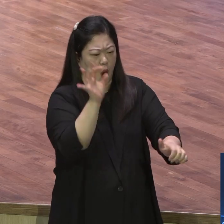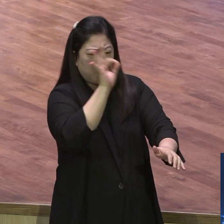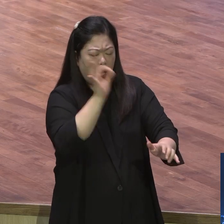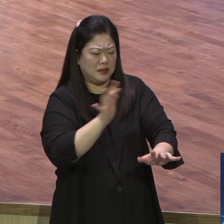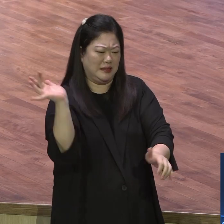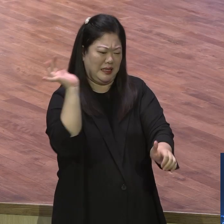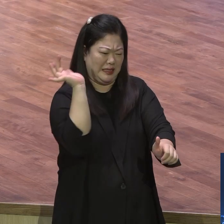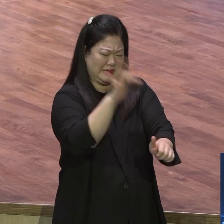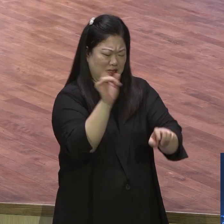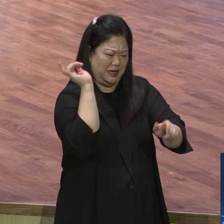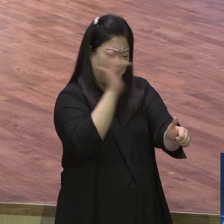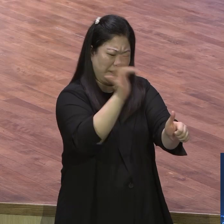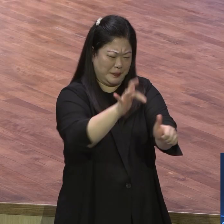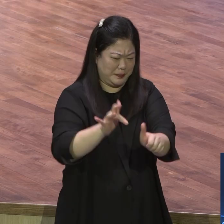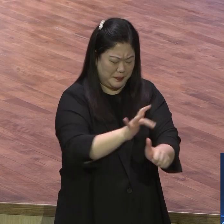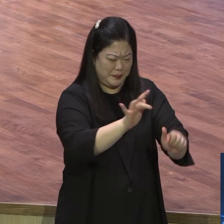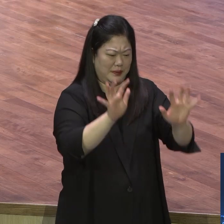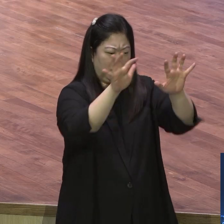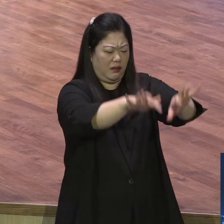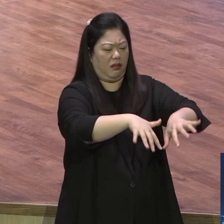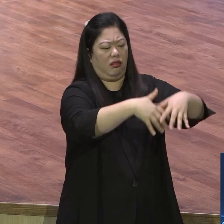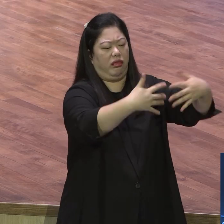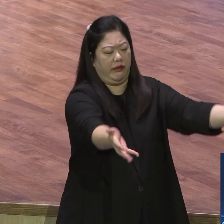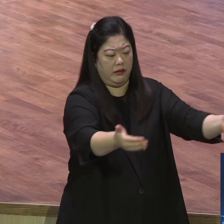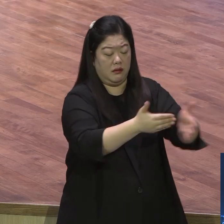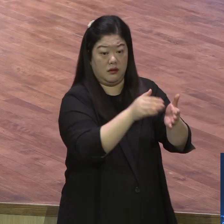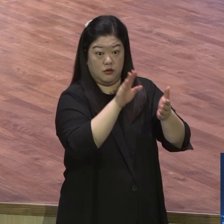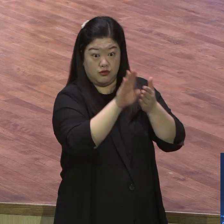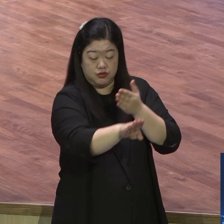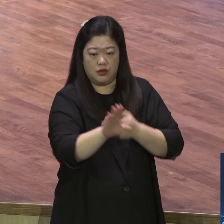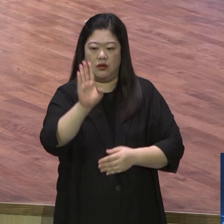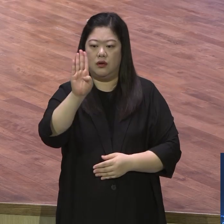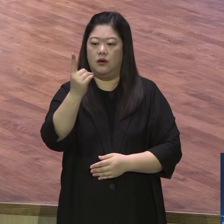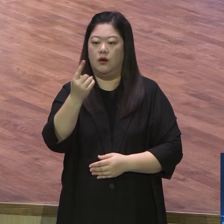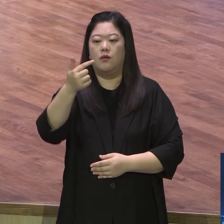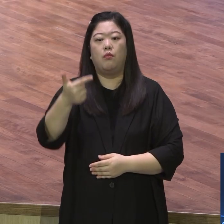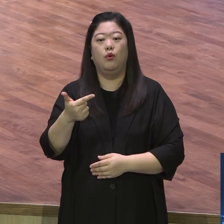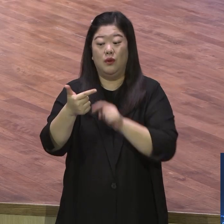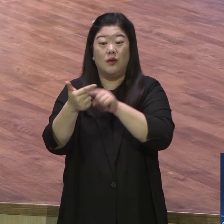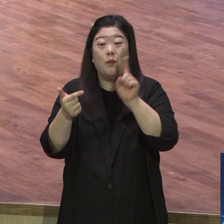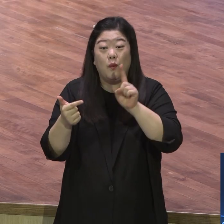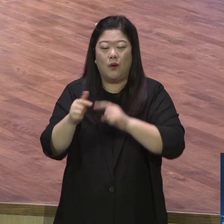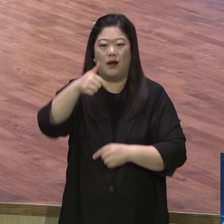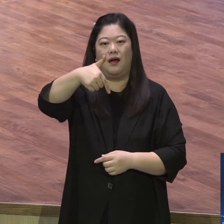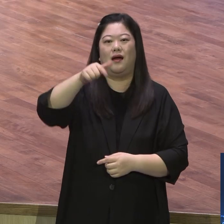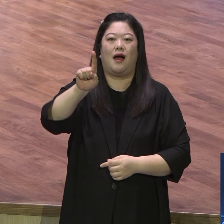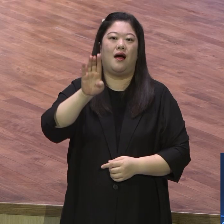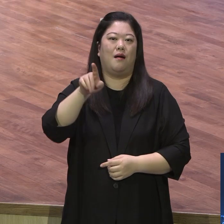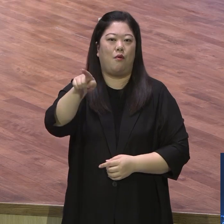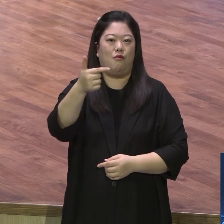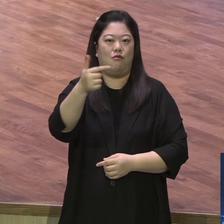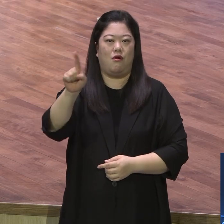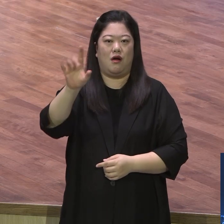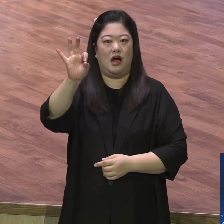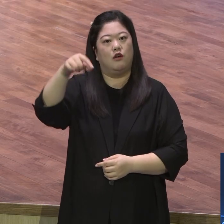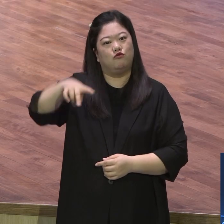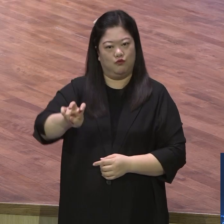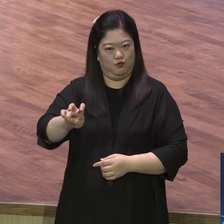동네에 일어섰다 본 동네에 본 동네는 가부남입니다 지금 또 가부남에